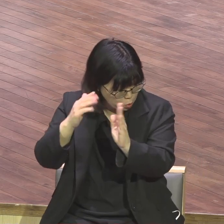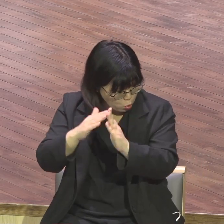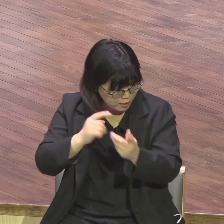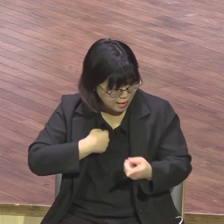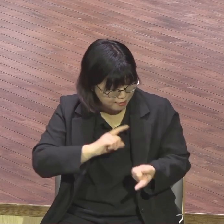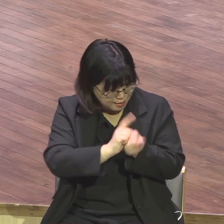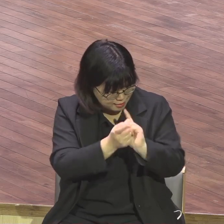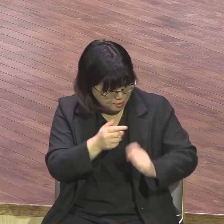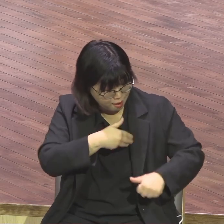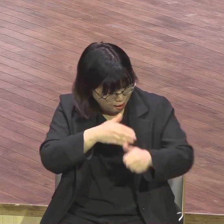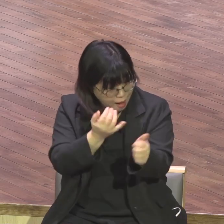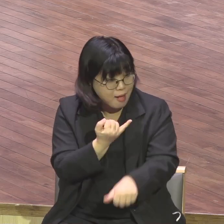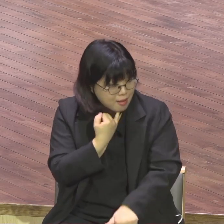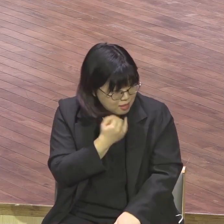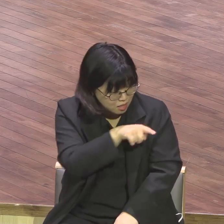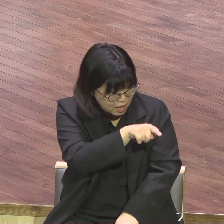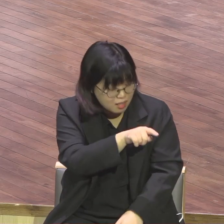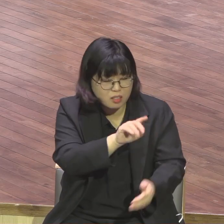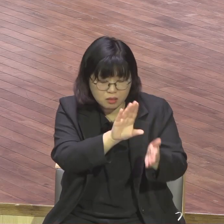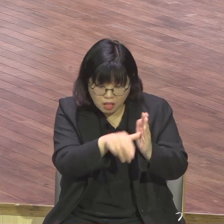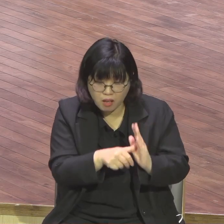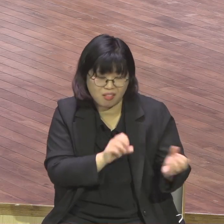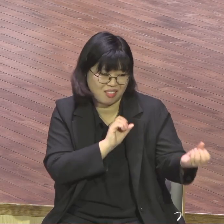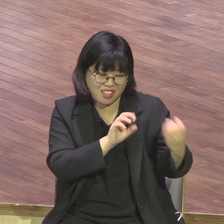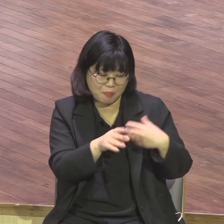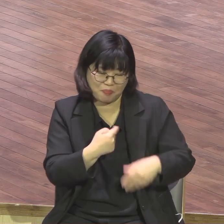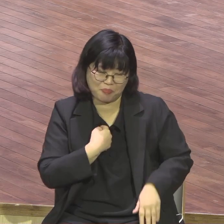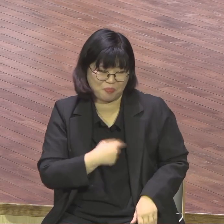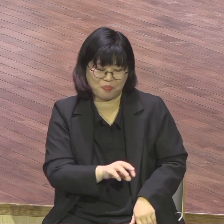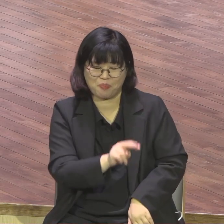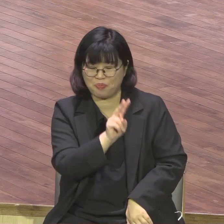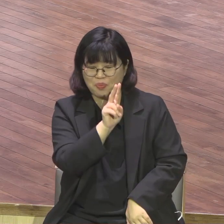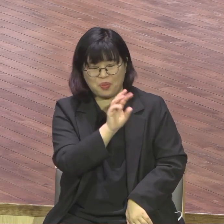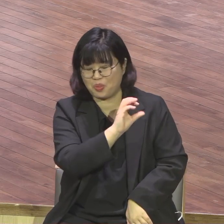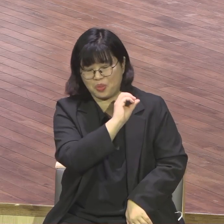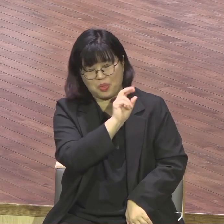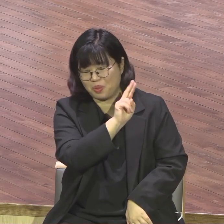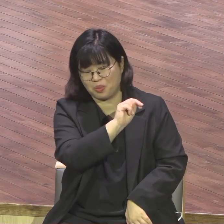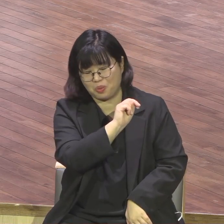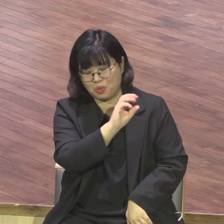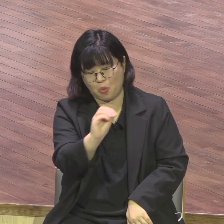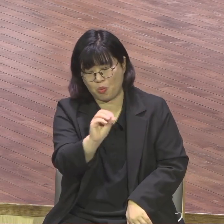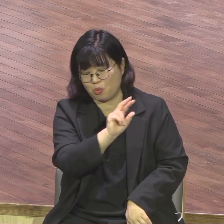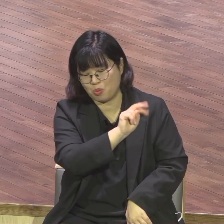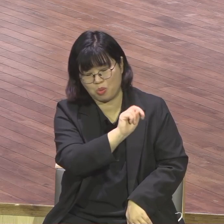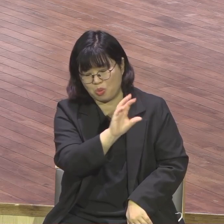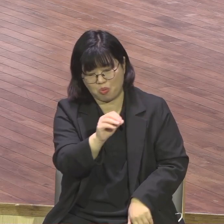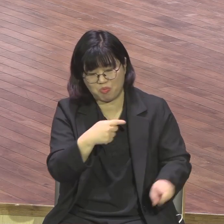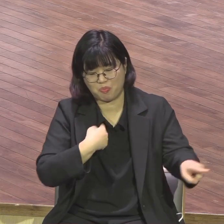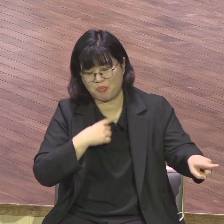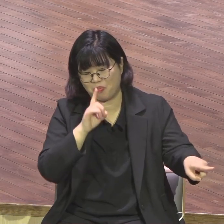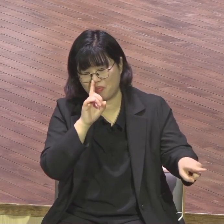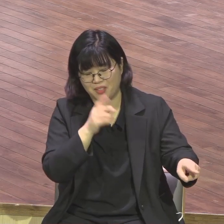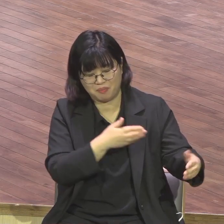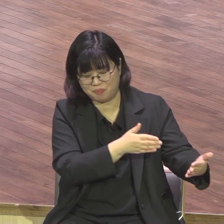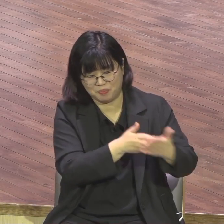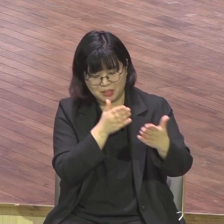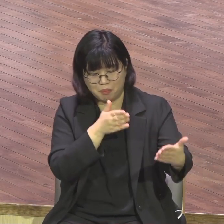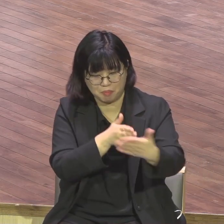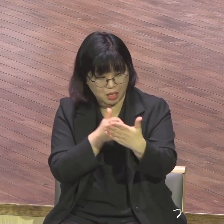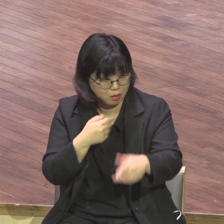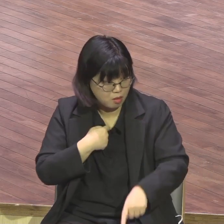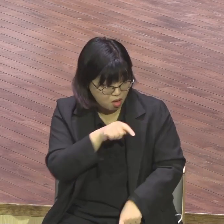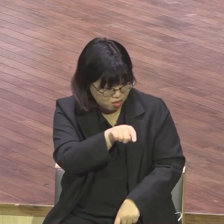자기 유익만 추구하고 희생하지 않으려 했다 그랬어. 다른 사람들을 많이 추천해 볼라 했는데 전부 동기가 꽉